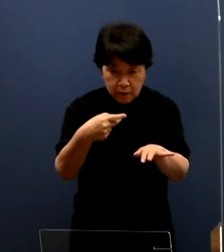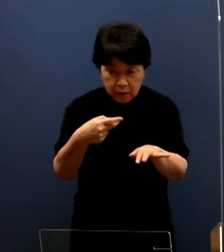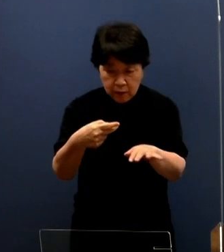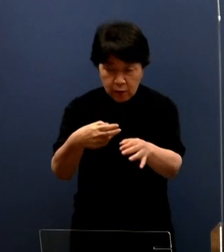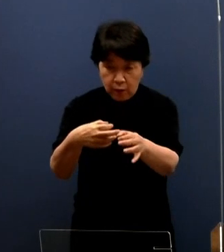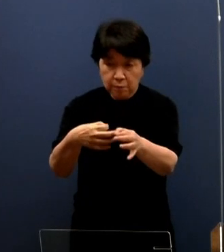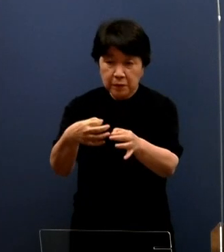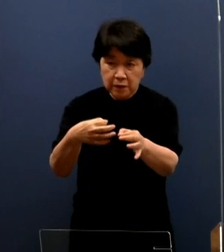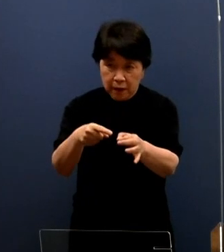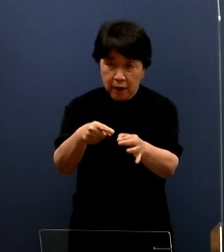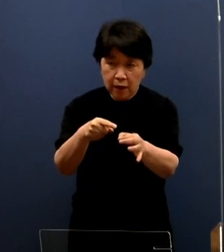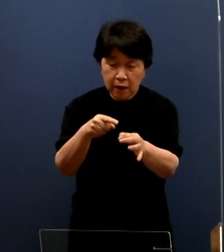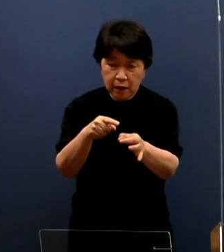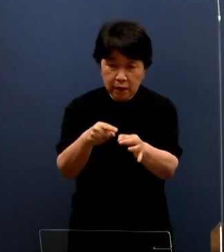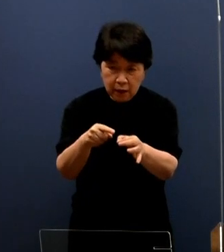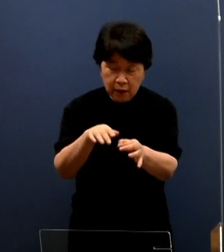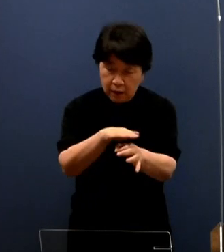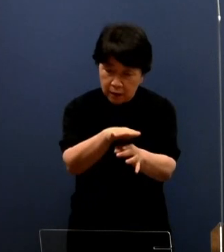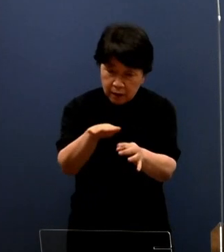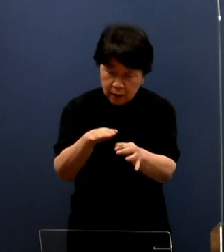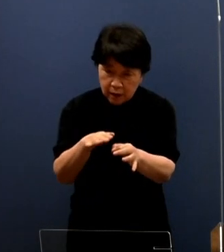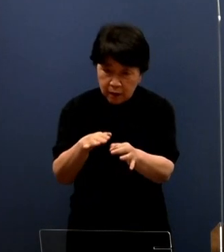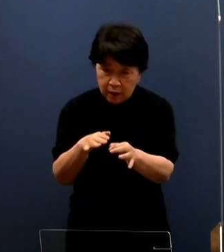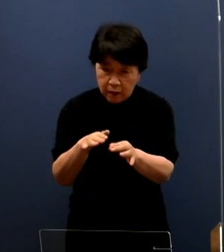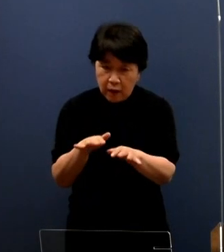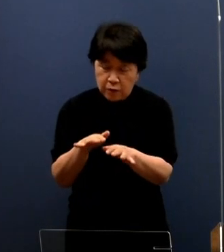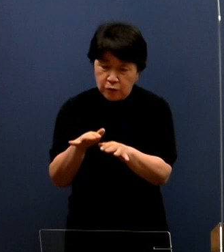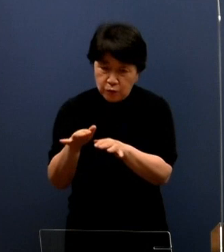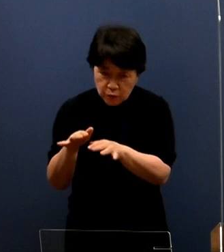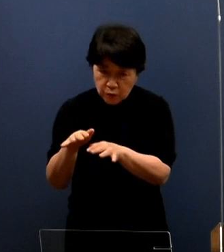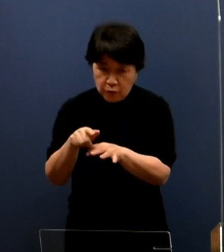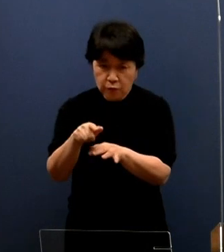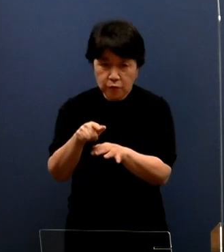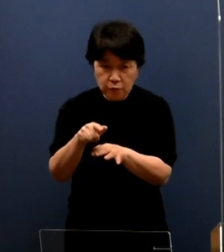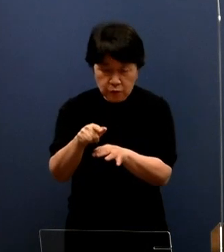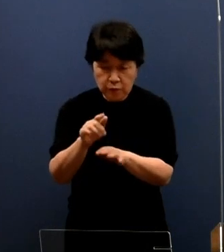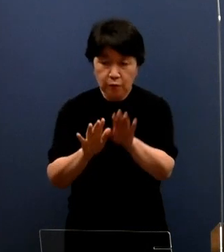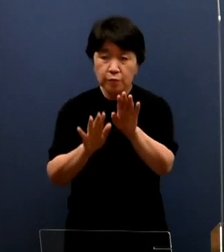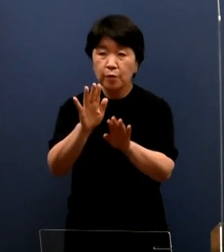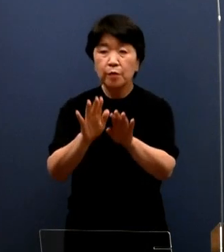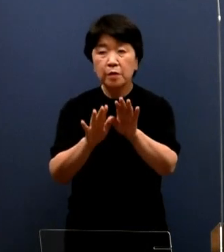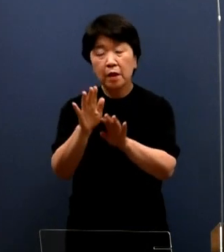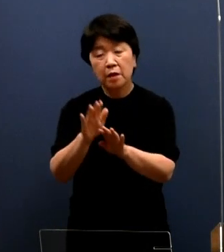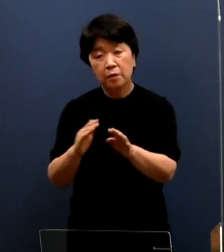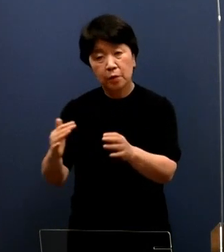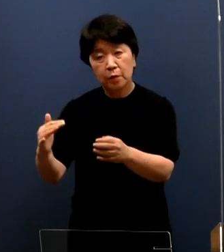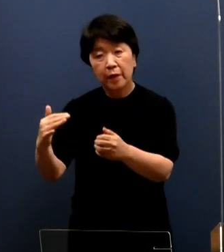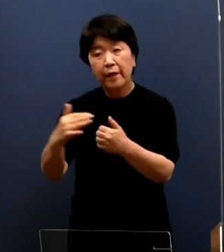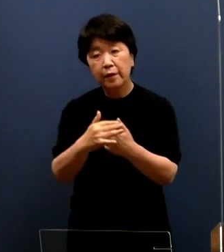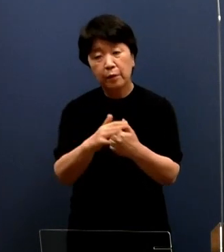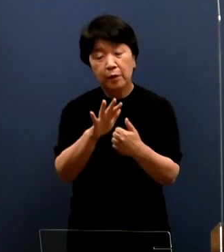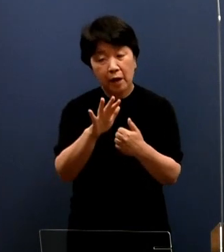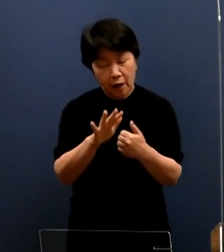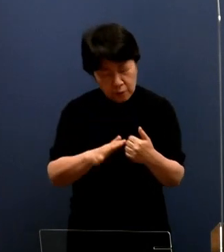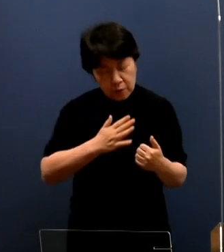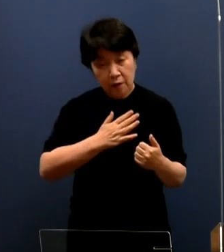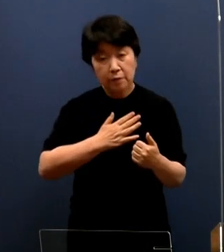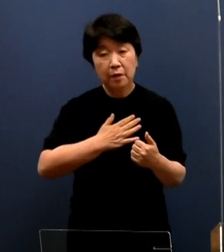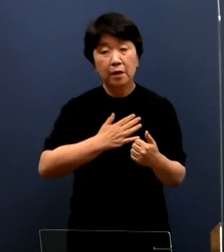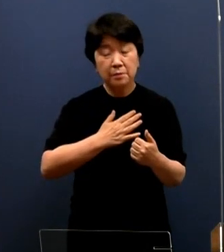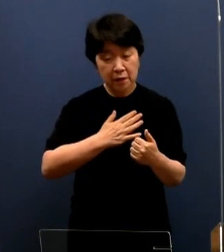を萎縮させている。ということに伴う影響というのは大きく出ている。これは認めます。従いま